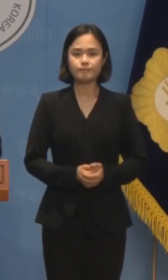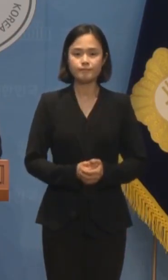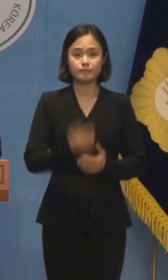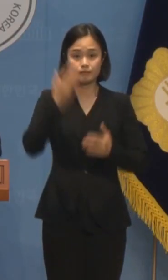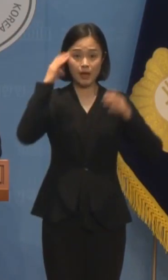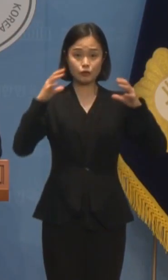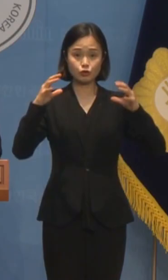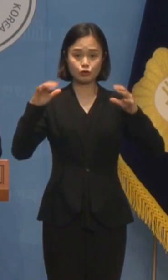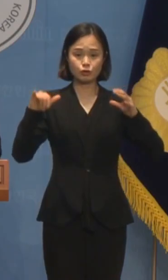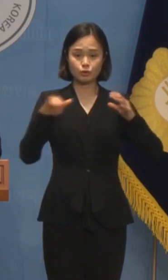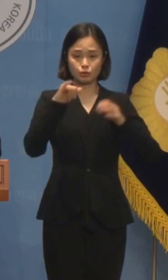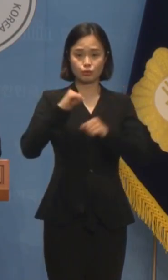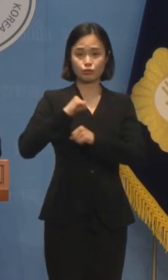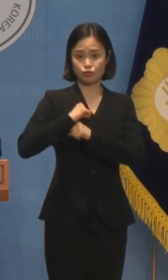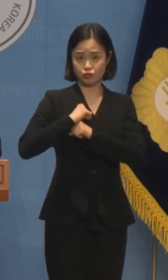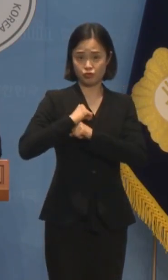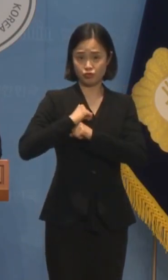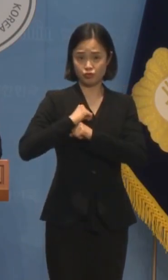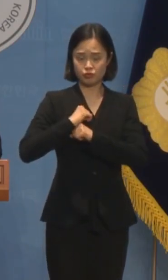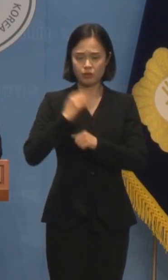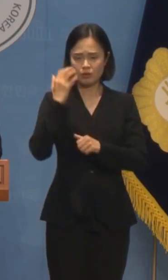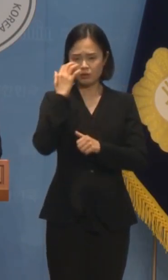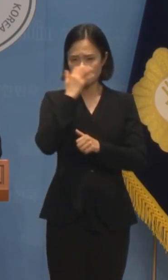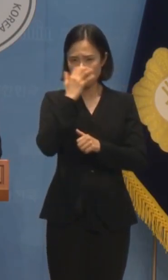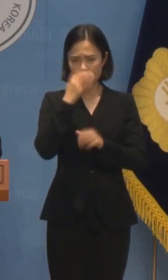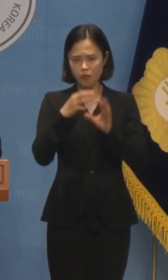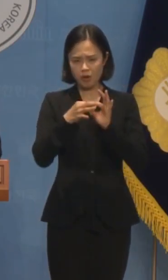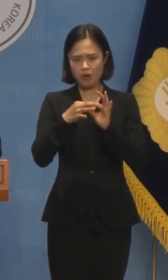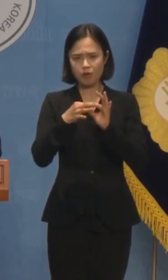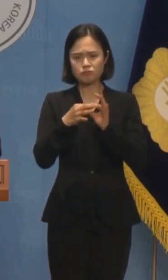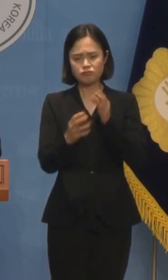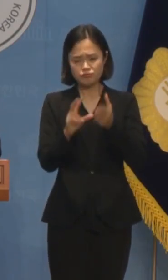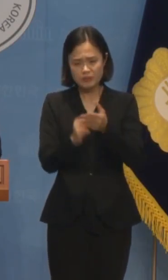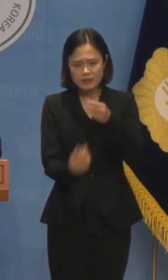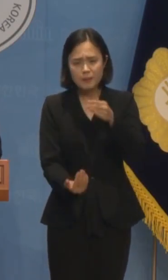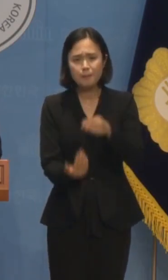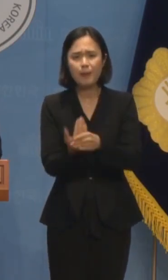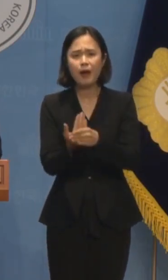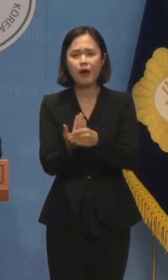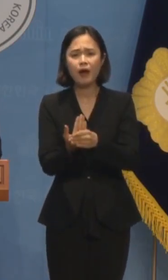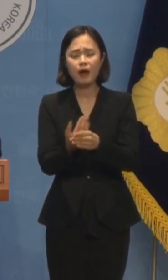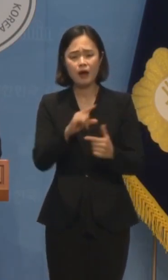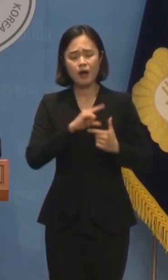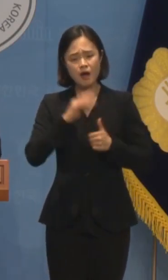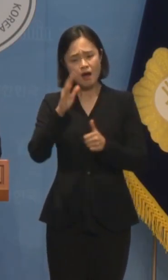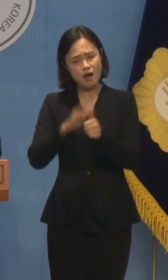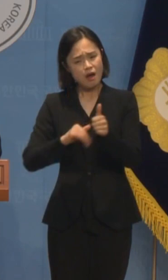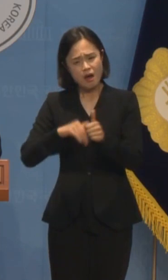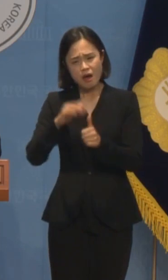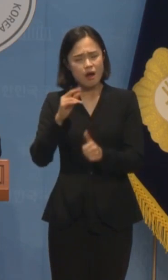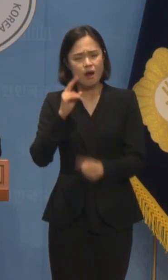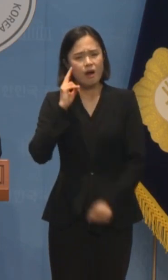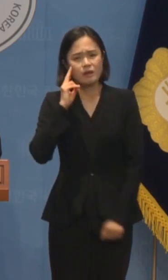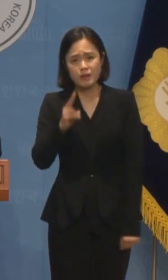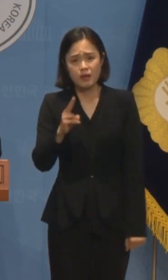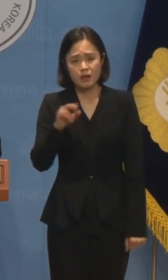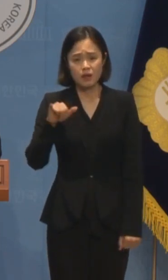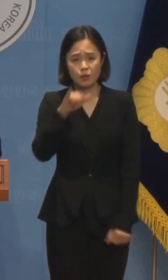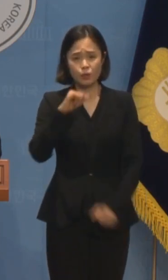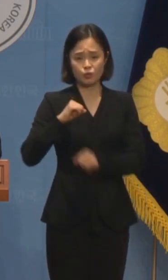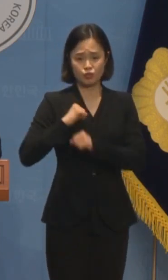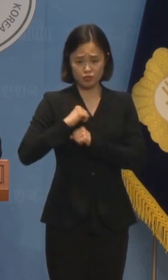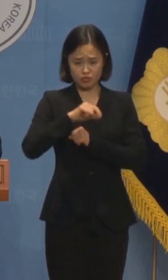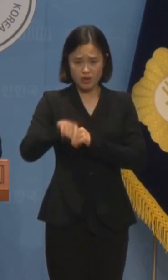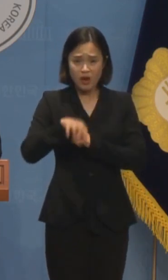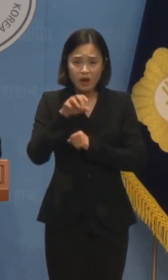대한민국 공군은 성폭력 사건들로 얼마나 더 오명을 뒤집어쓰려고 합니까? 공군에서 또